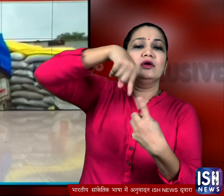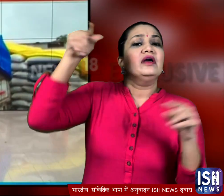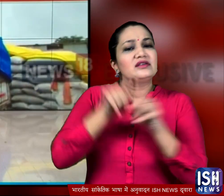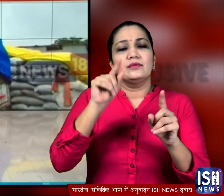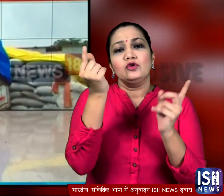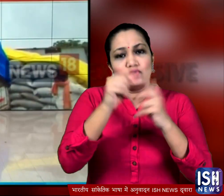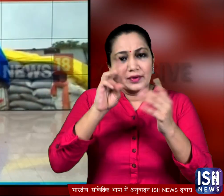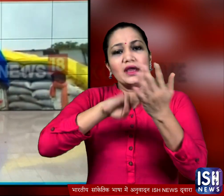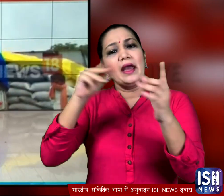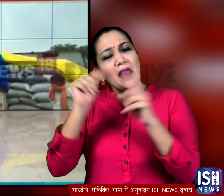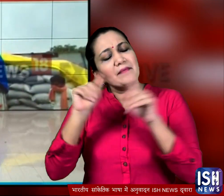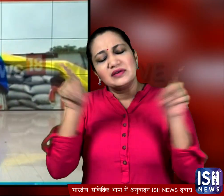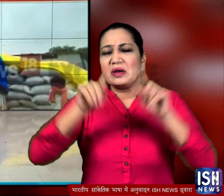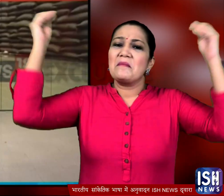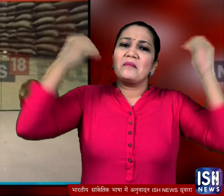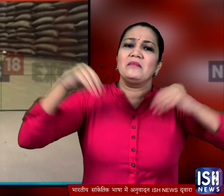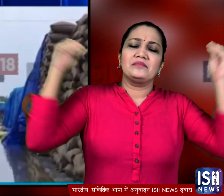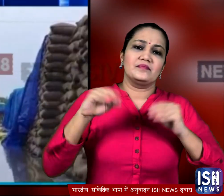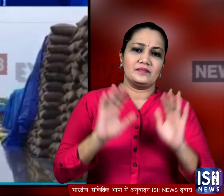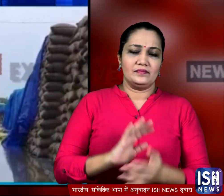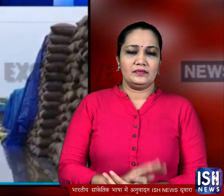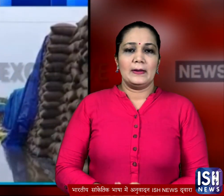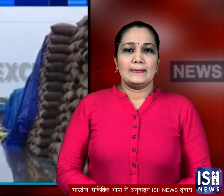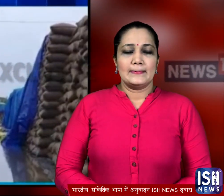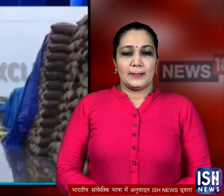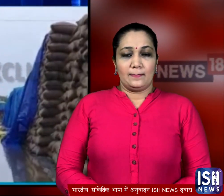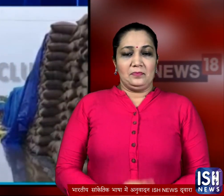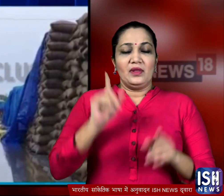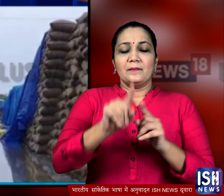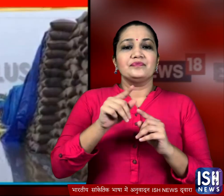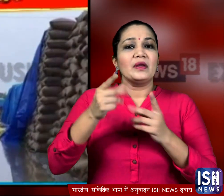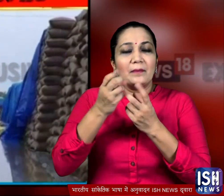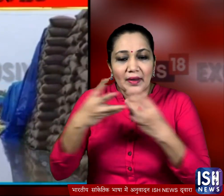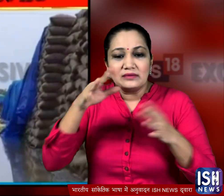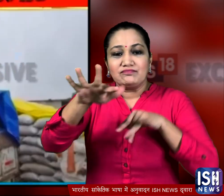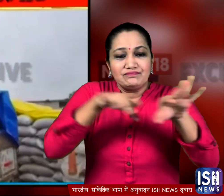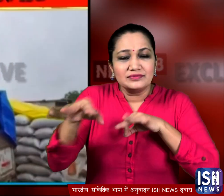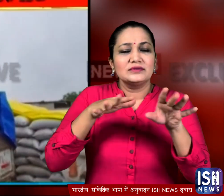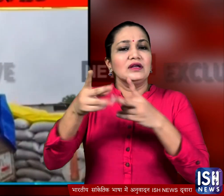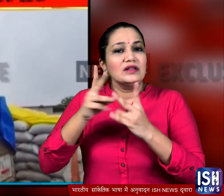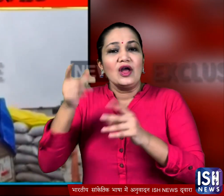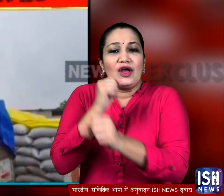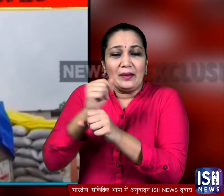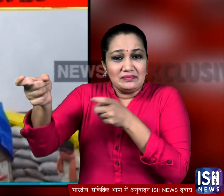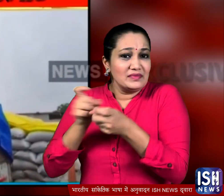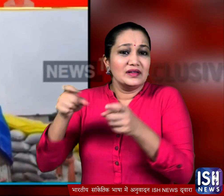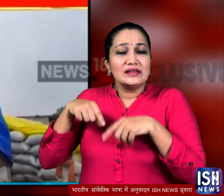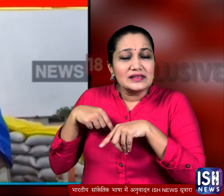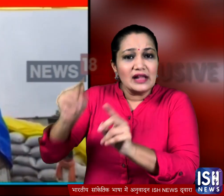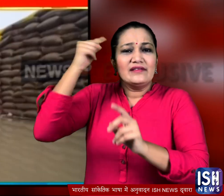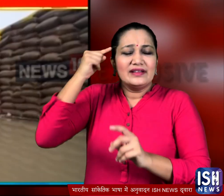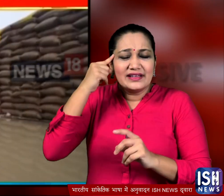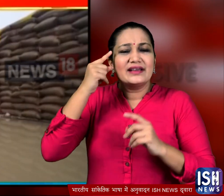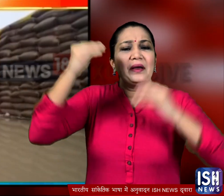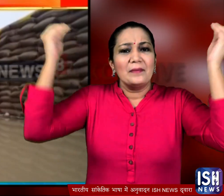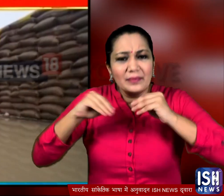तरह यूपी और मध्य प्रदेश में भी जमकर बारिश हुई। लेकिन इन राज्यों के कई शहर ऐसे हैं जहां के प्रशासन को यह ख्याल ही नहीं